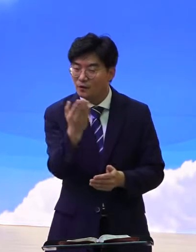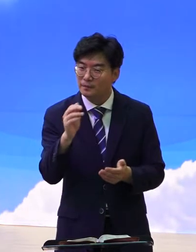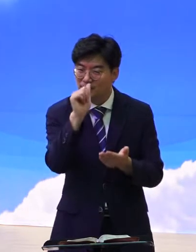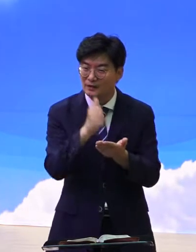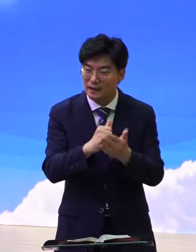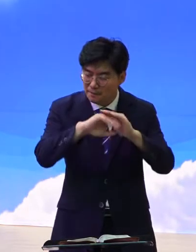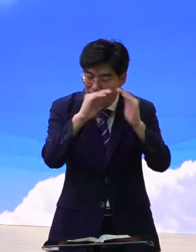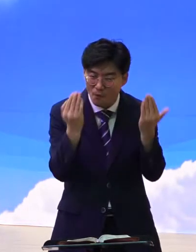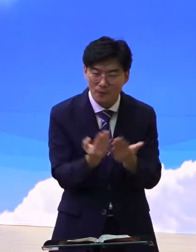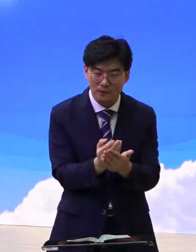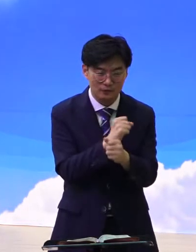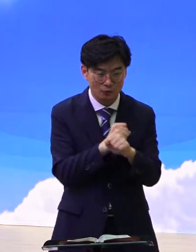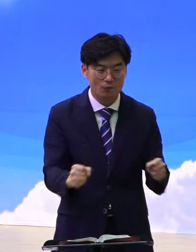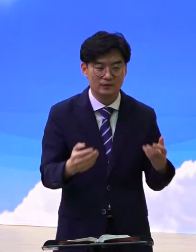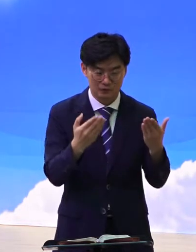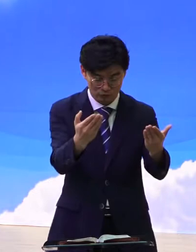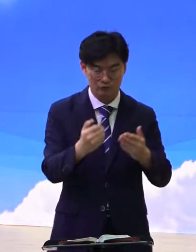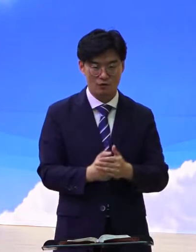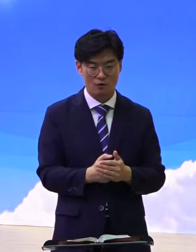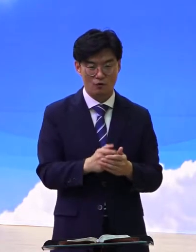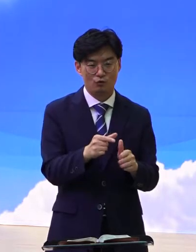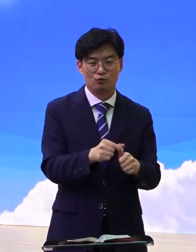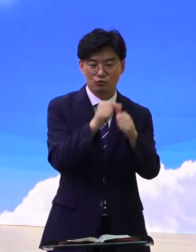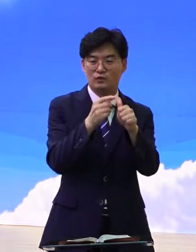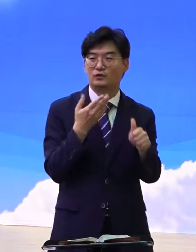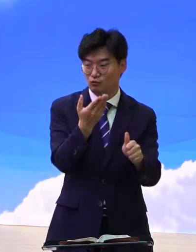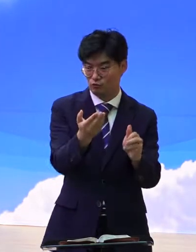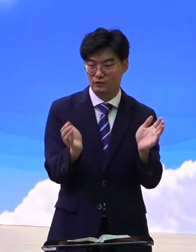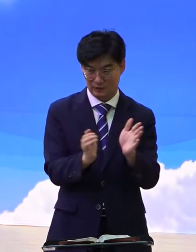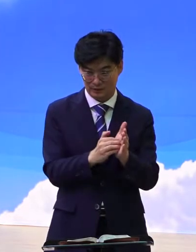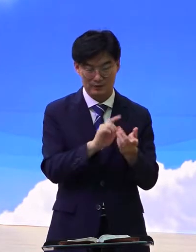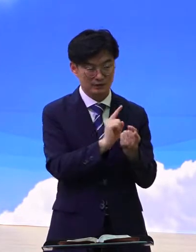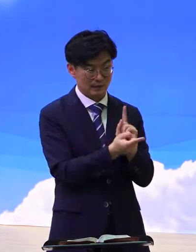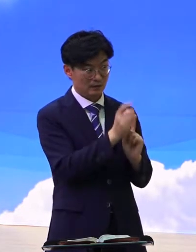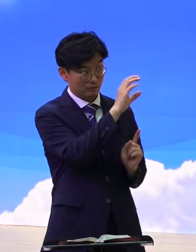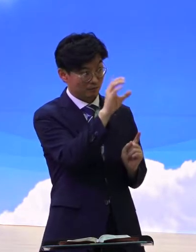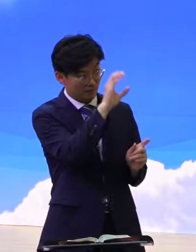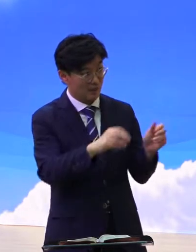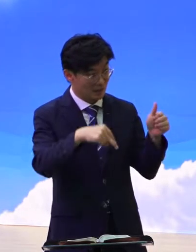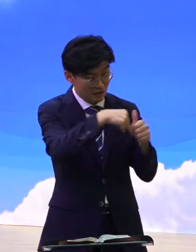위해서 예수님 여러분 대신 십자가에 달려서 목숨을 내어주셨습니다.